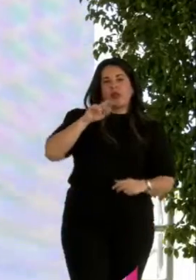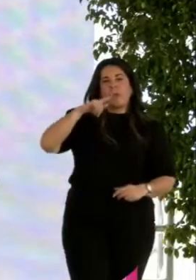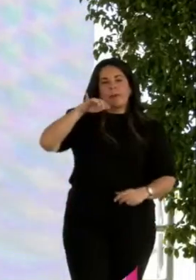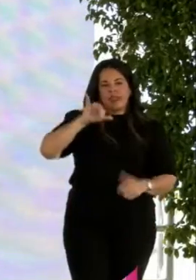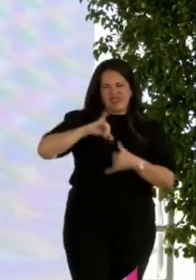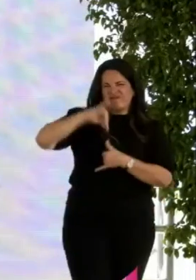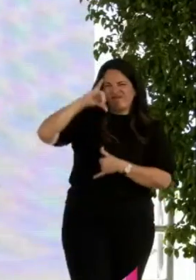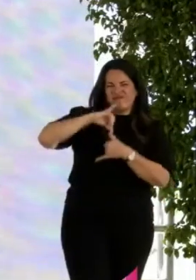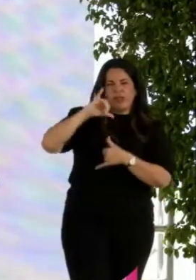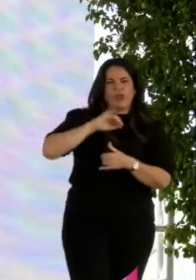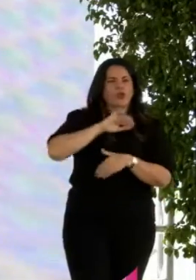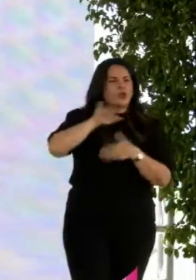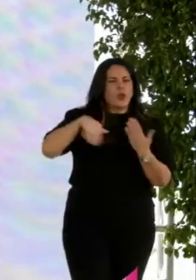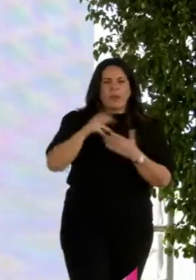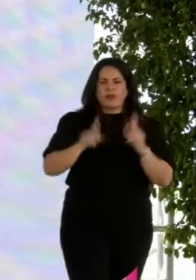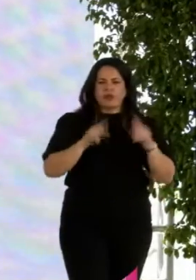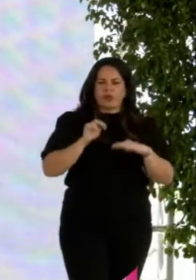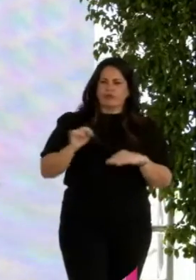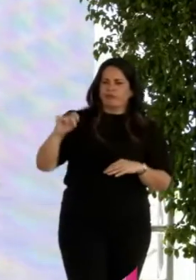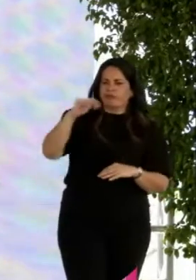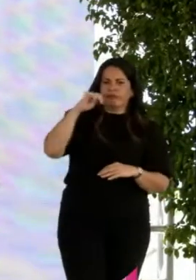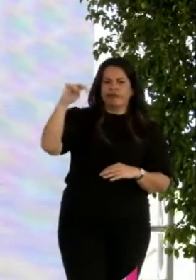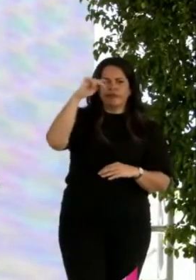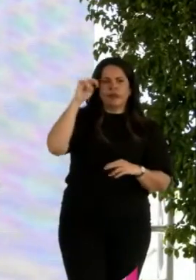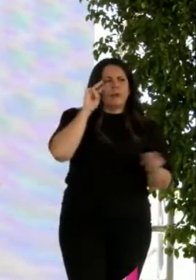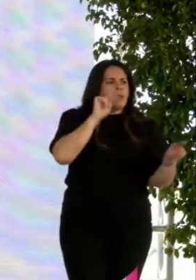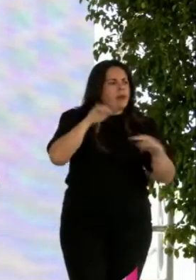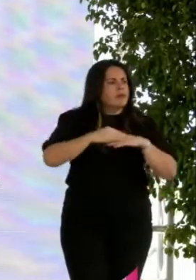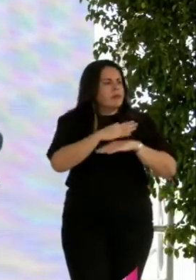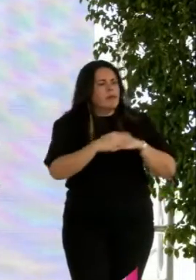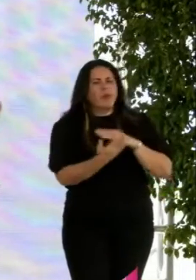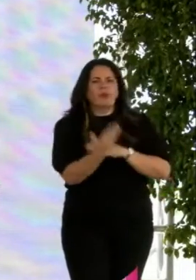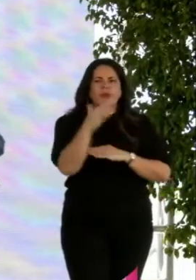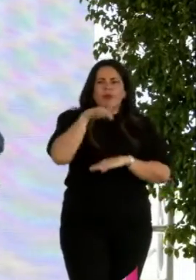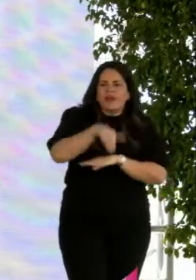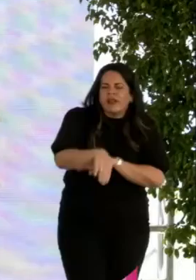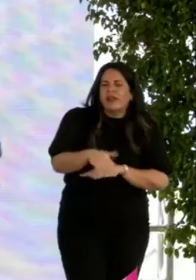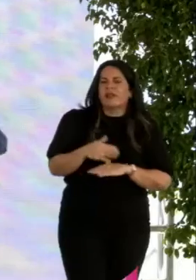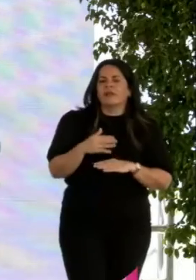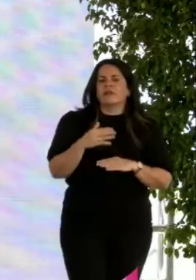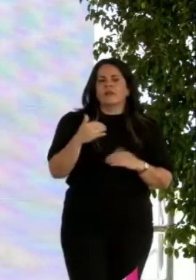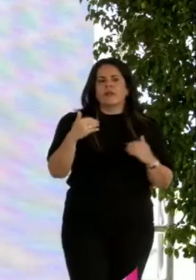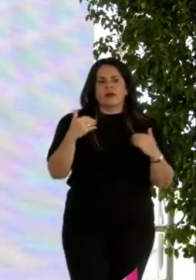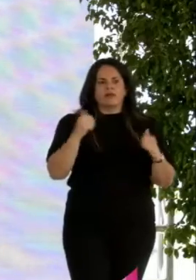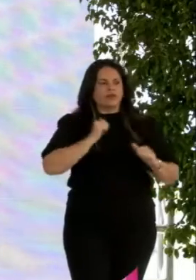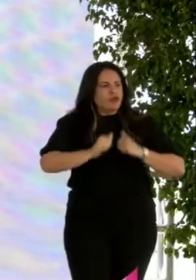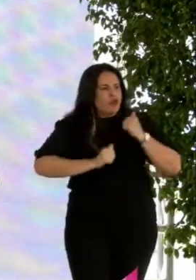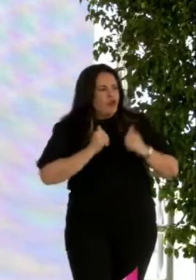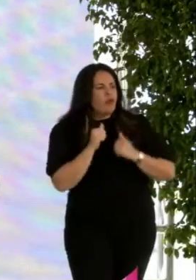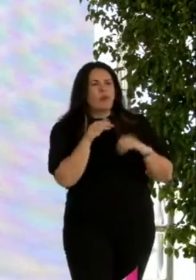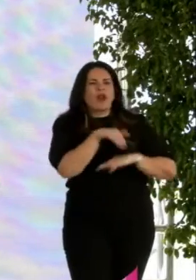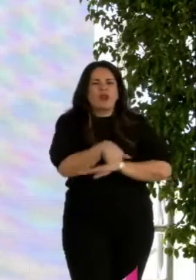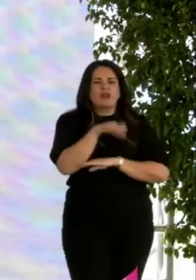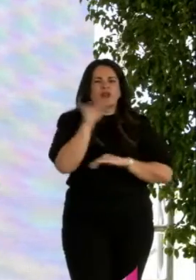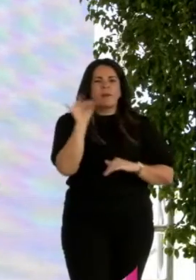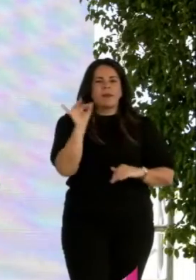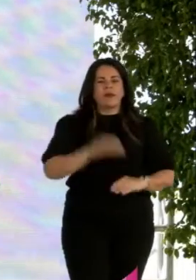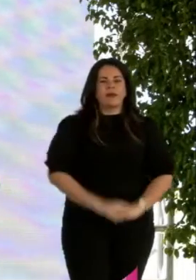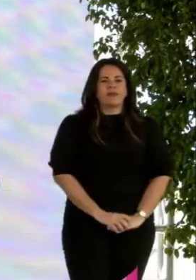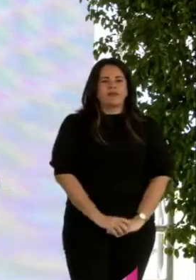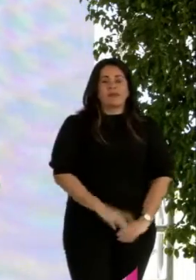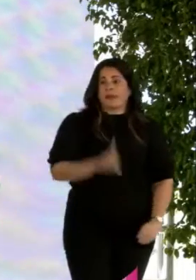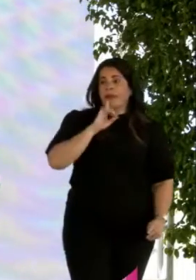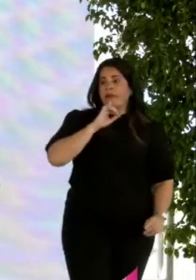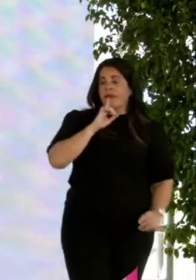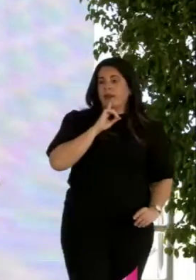permitirá a todo el que suba la impresionante vista del océano, de día, de noche. Va a haber un elemento de light shows por la noche también. Y la